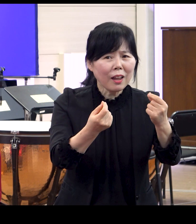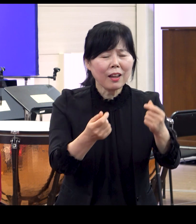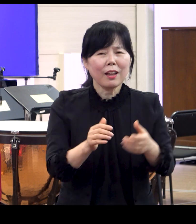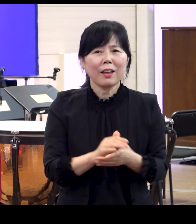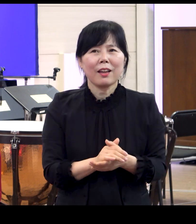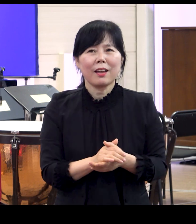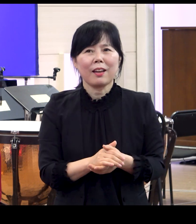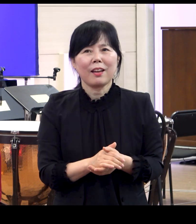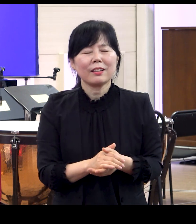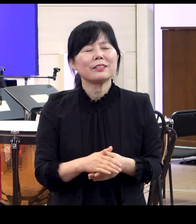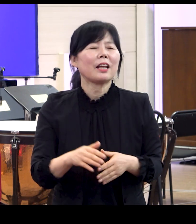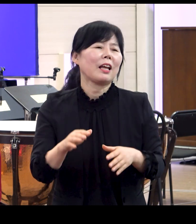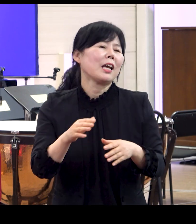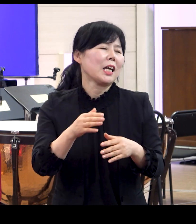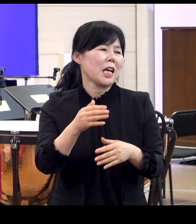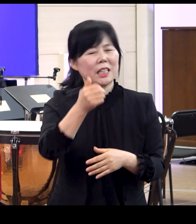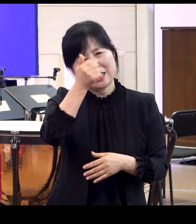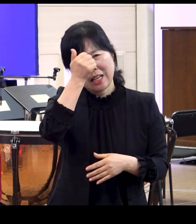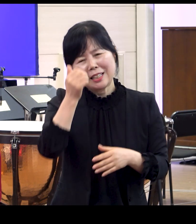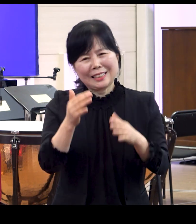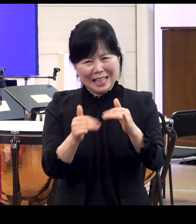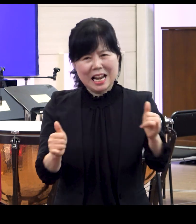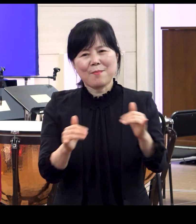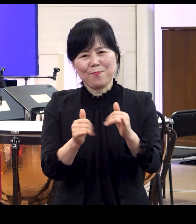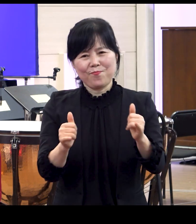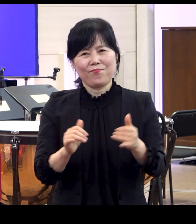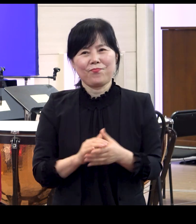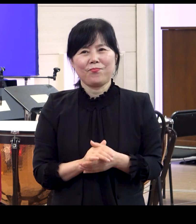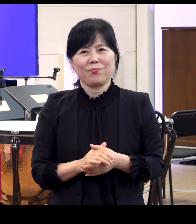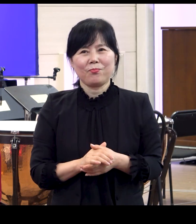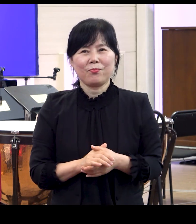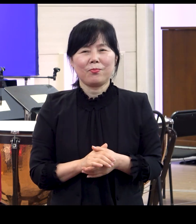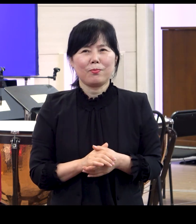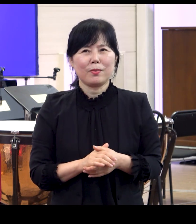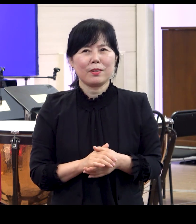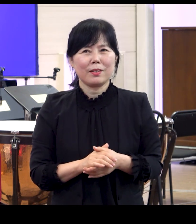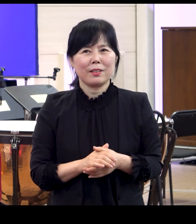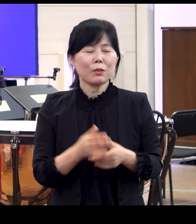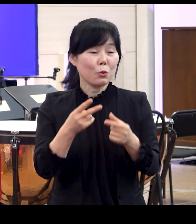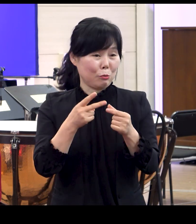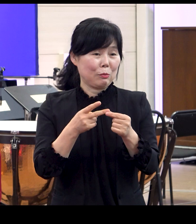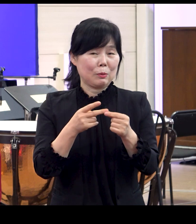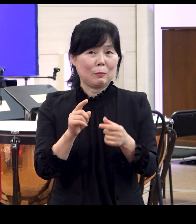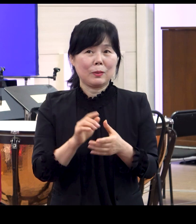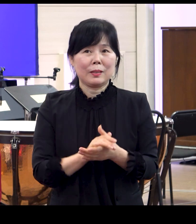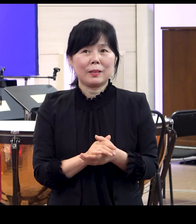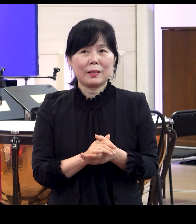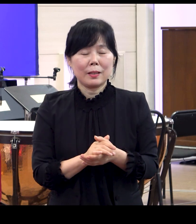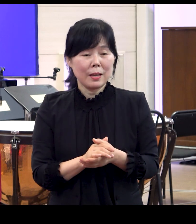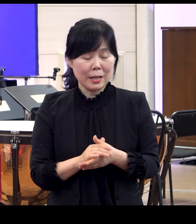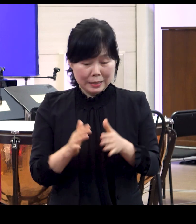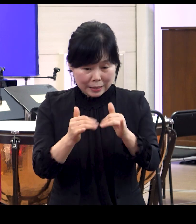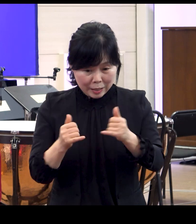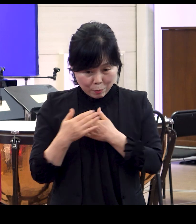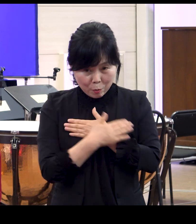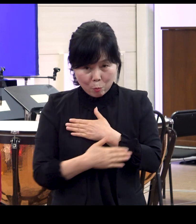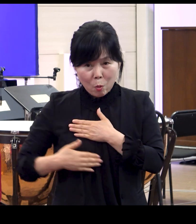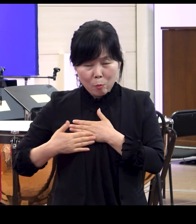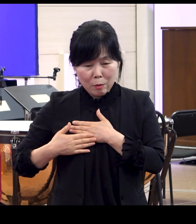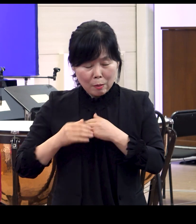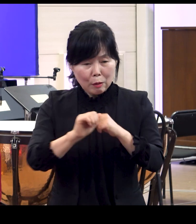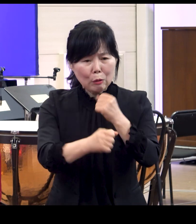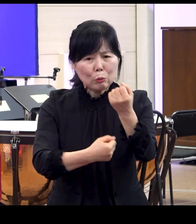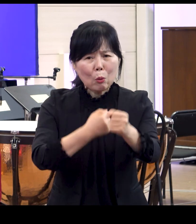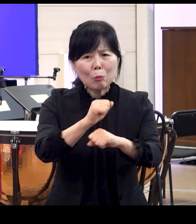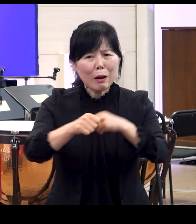바로 사람이라는 것이죠. 자, 또한 여러분 성경을 보면 알 수 있지만 인간의 몸은요